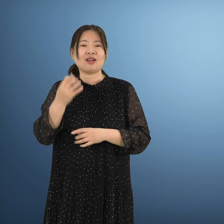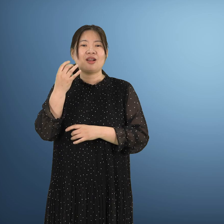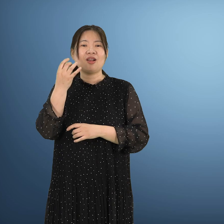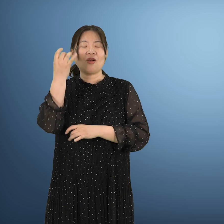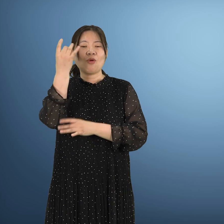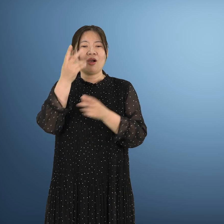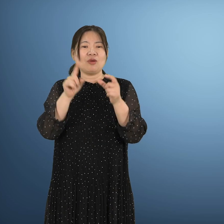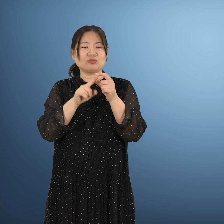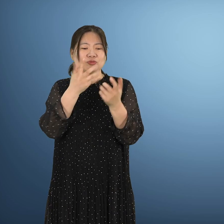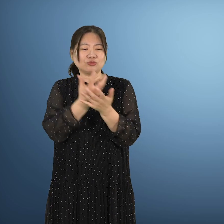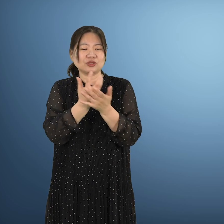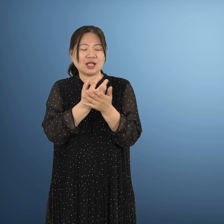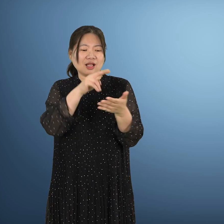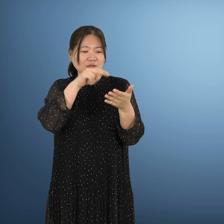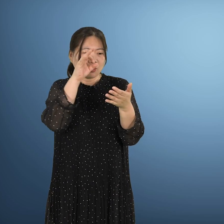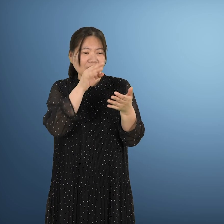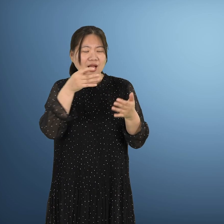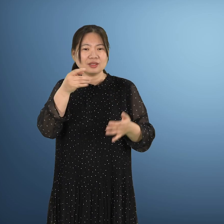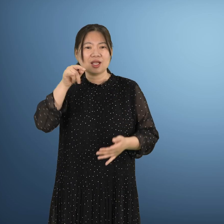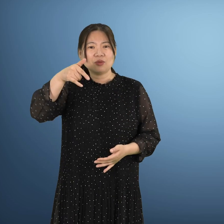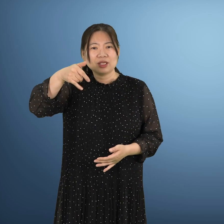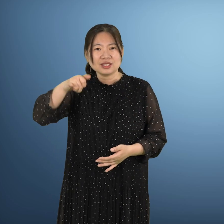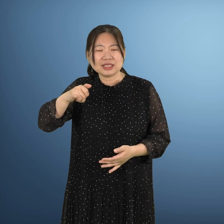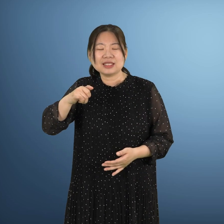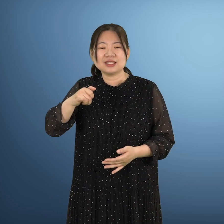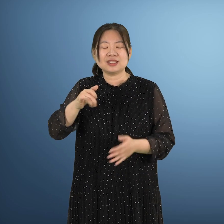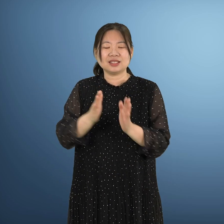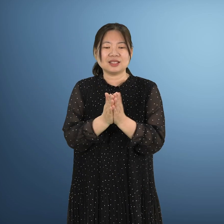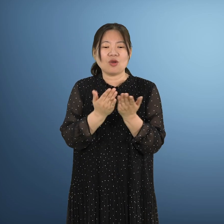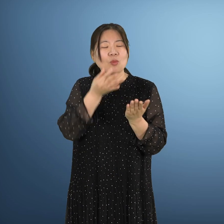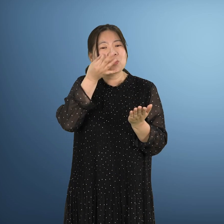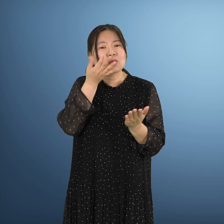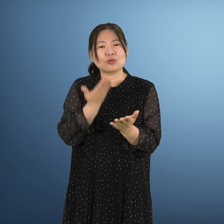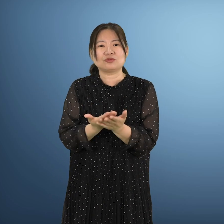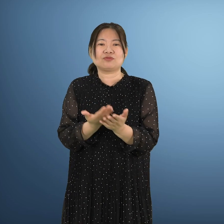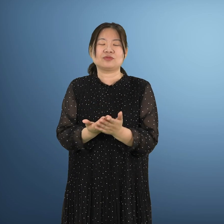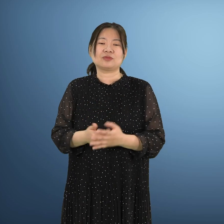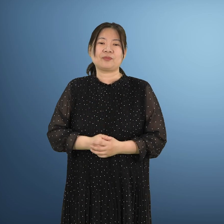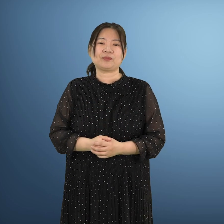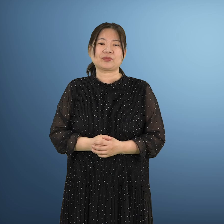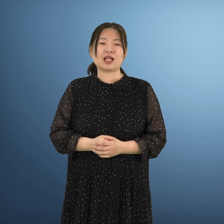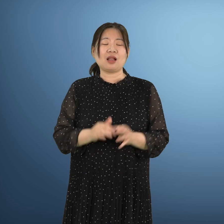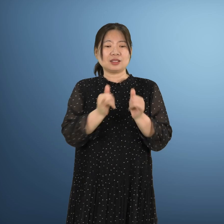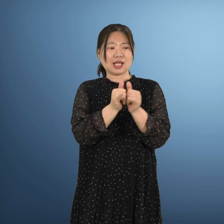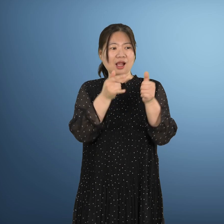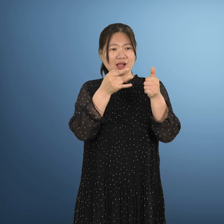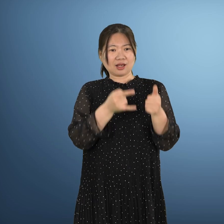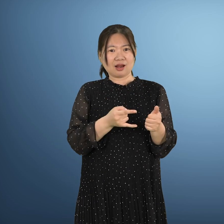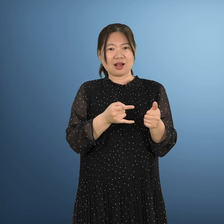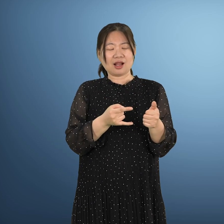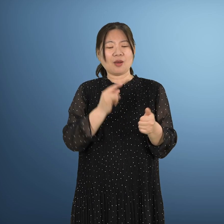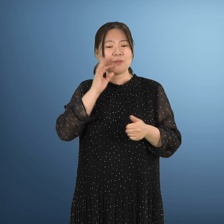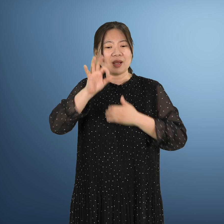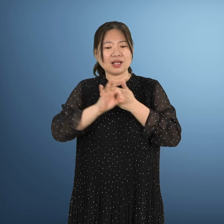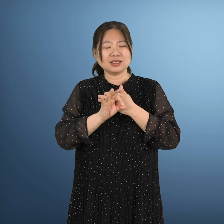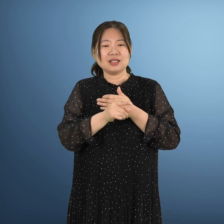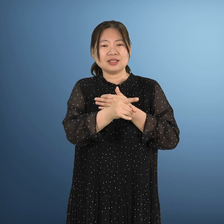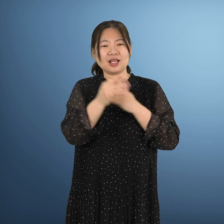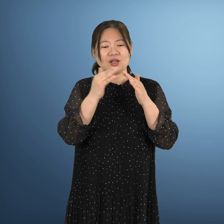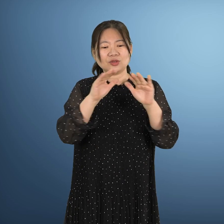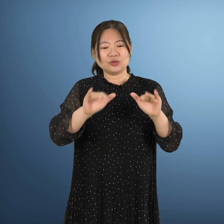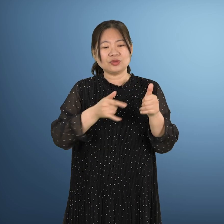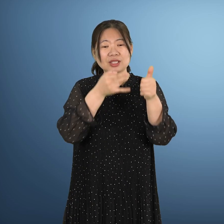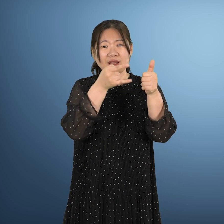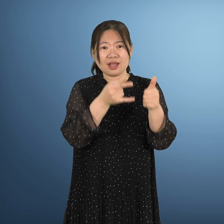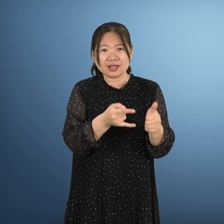보고 들어가십시다. 레위기서를 한번 띄워주세요. 예, 사람이 만일 그의